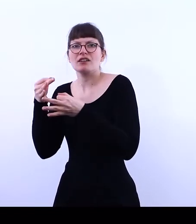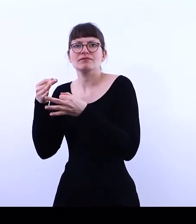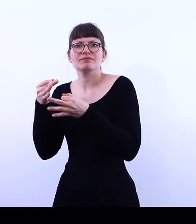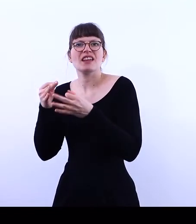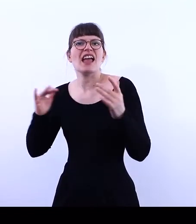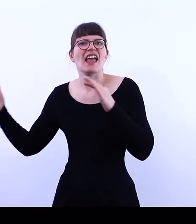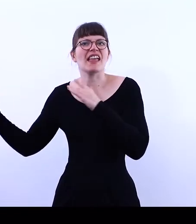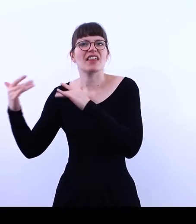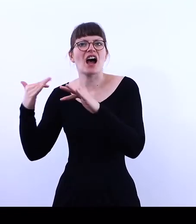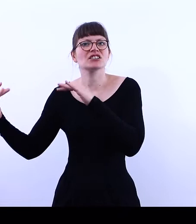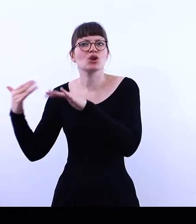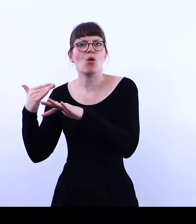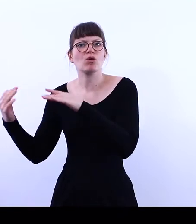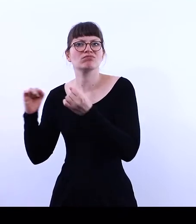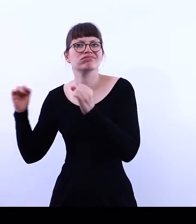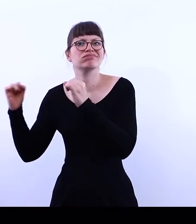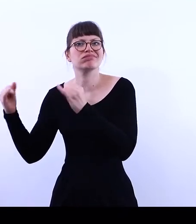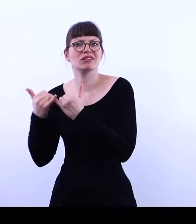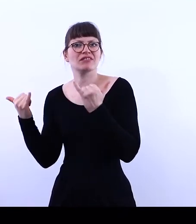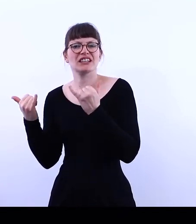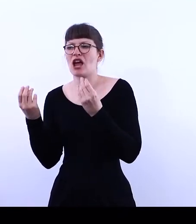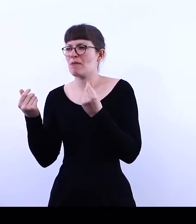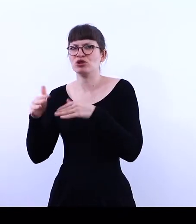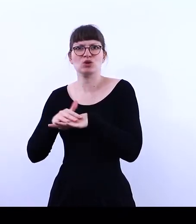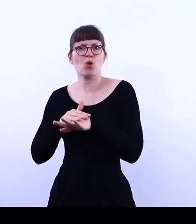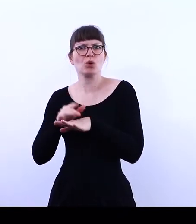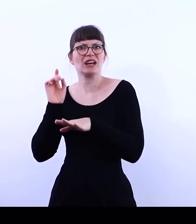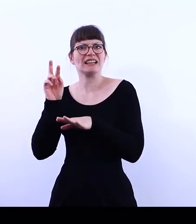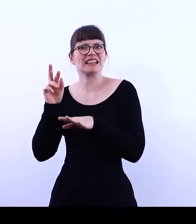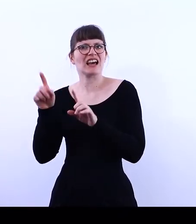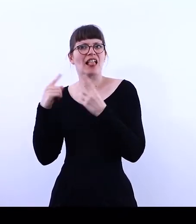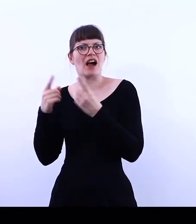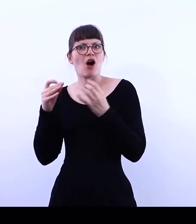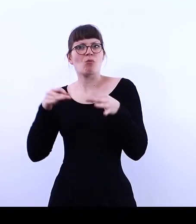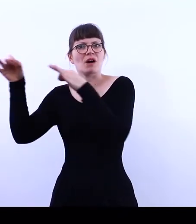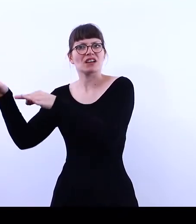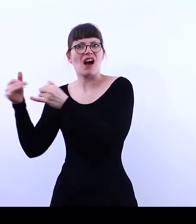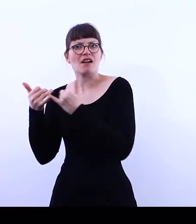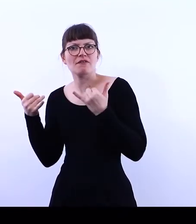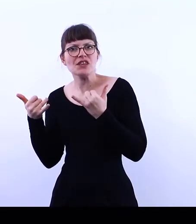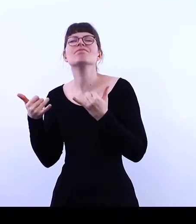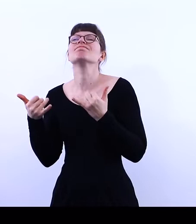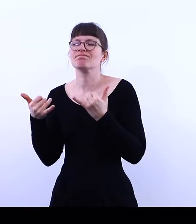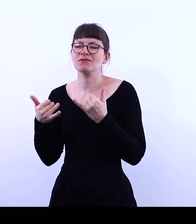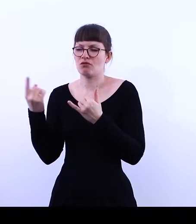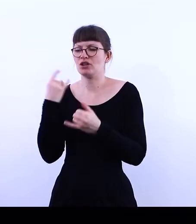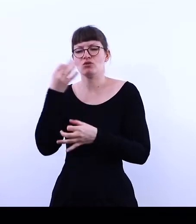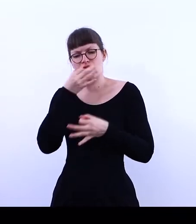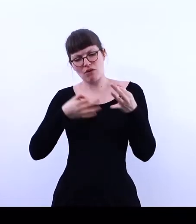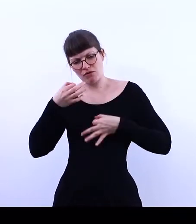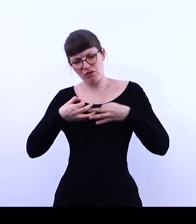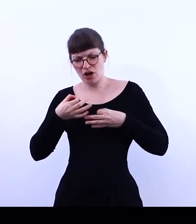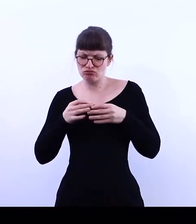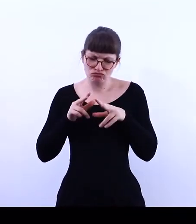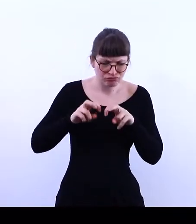Interaktion her? Wie kann ich Emotionen auch im digitalen Raum übertragen? Und so weiter. Das sind alles eben Fragen, die wir uns gestellt haben. Und